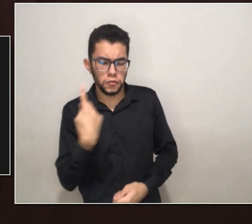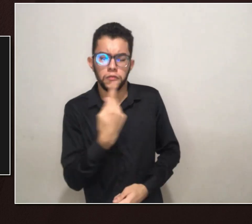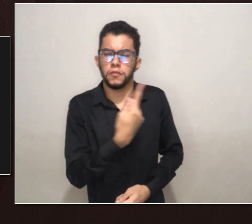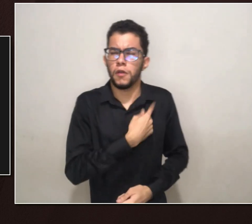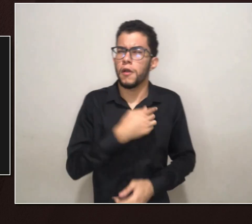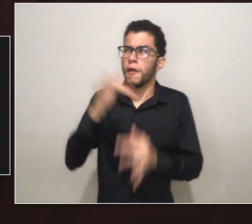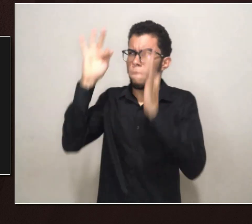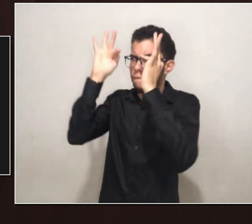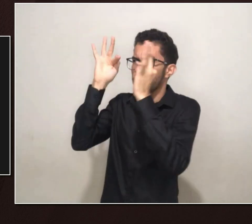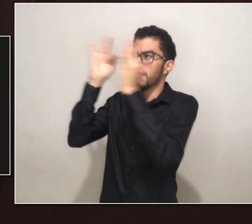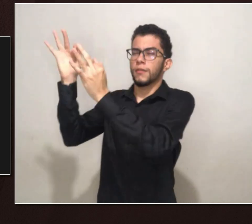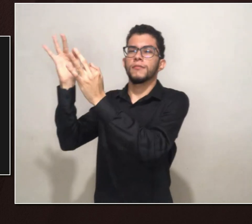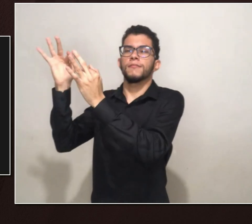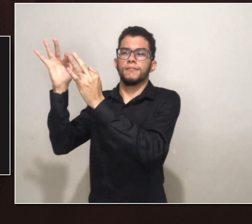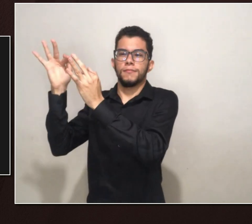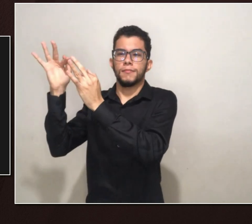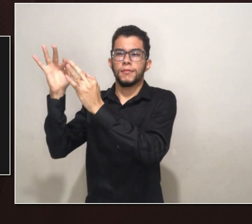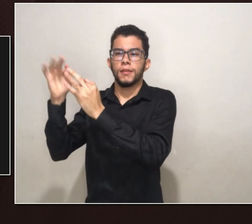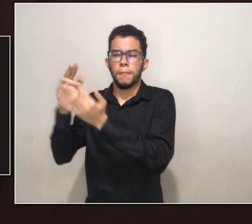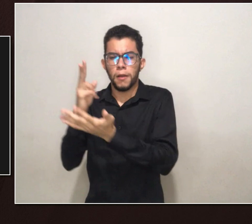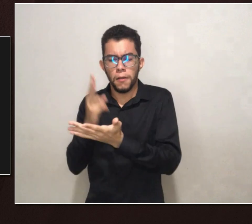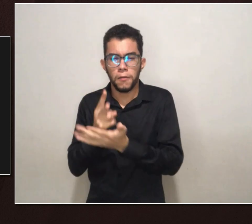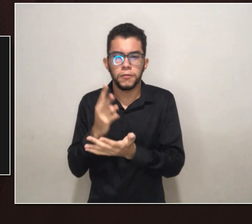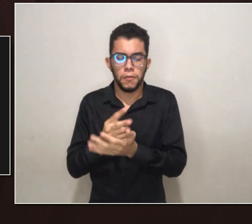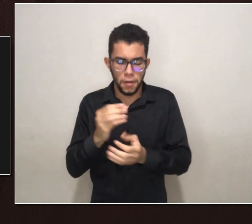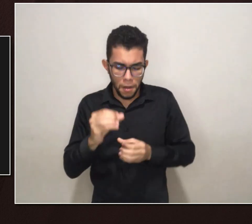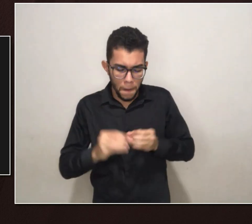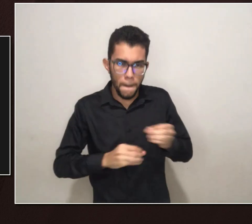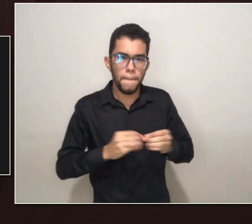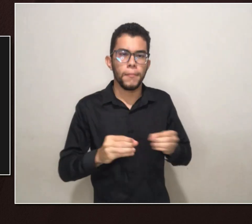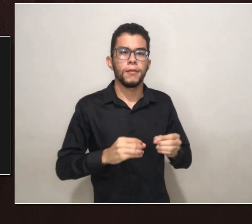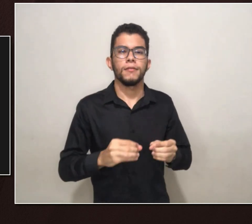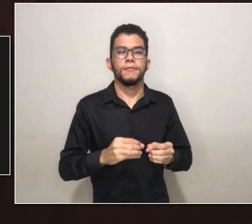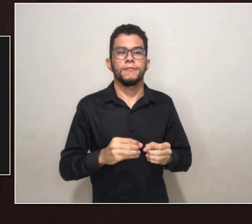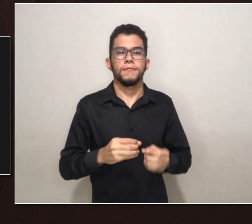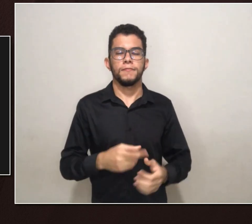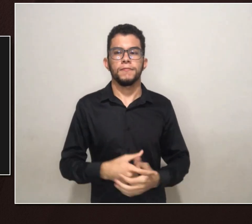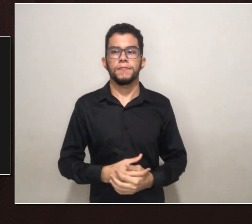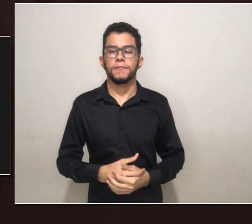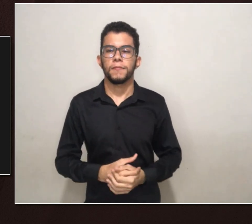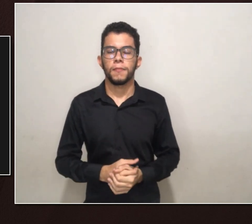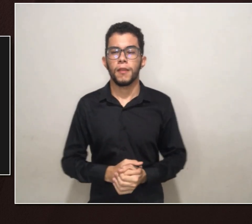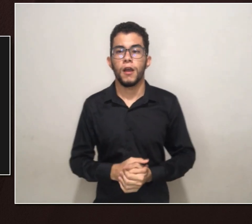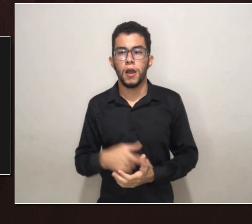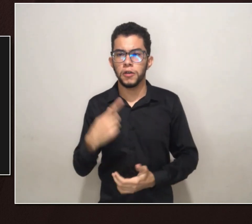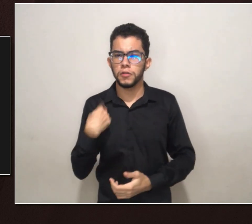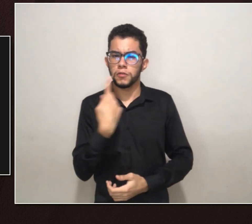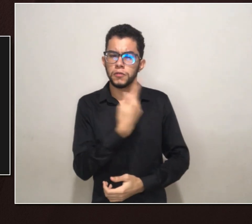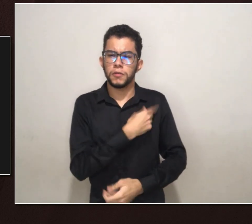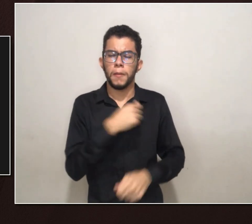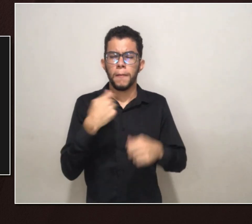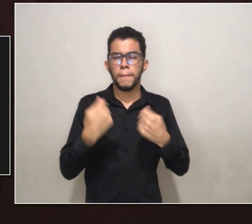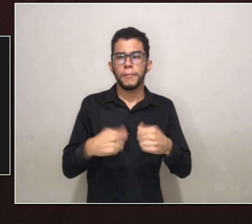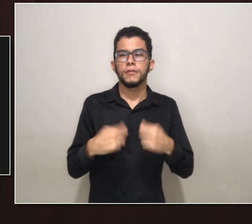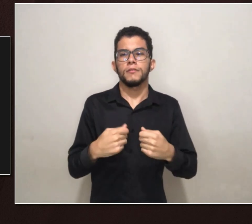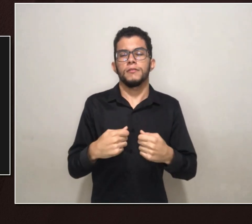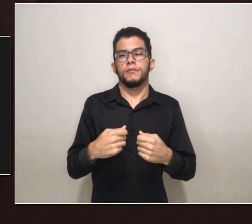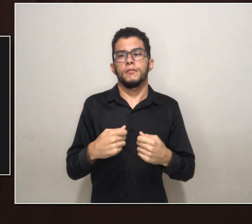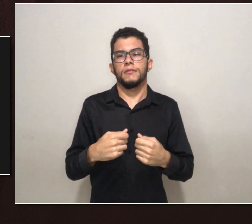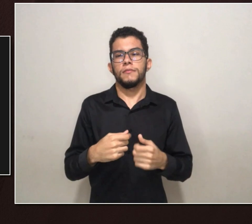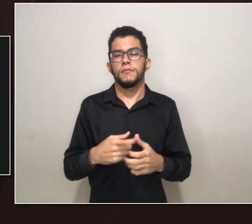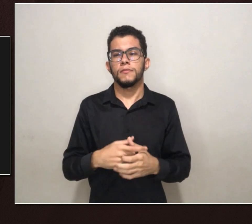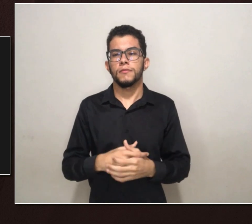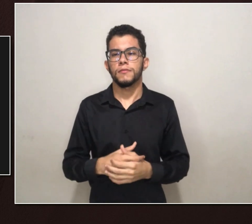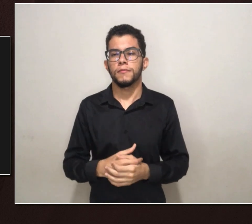buena obra. Entonces, precisamos ir despojándonos, sacando toda vejez, todo